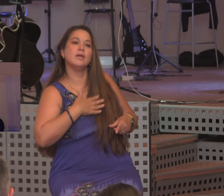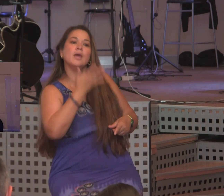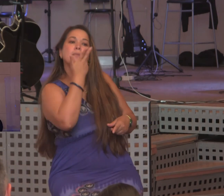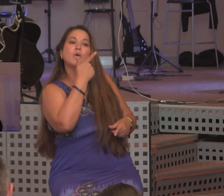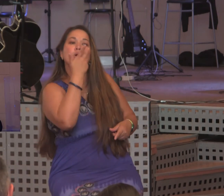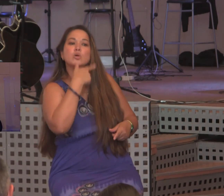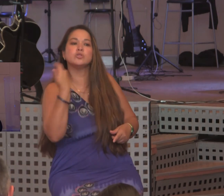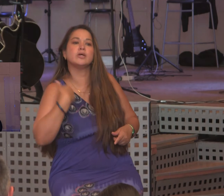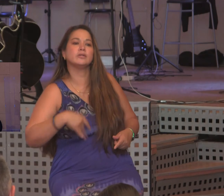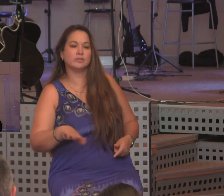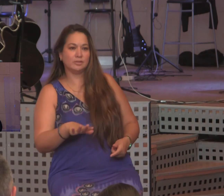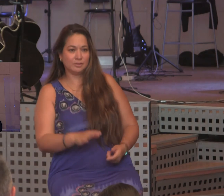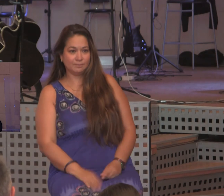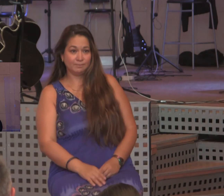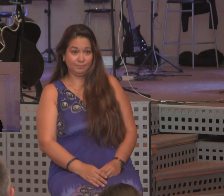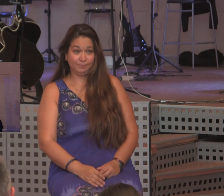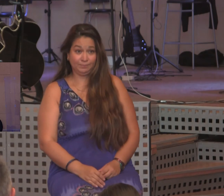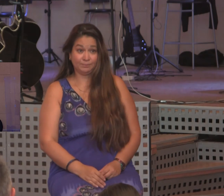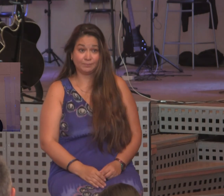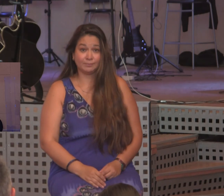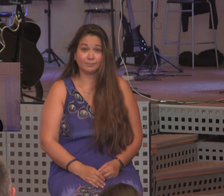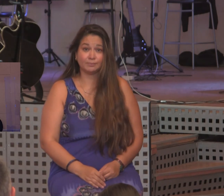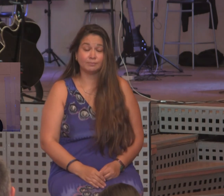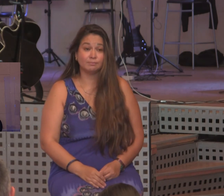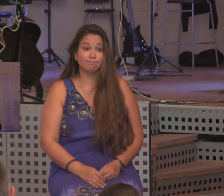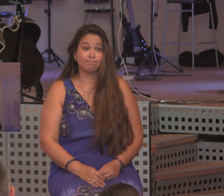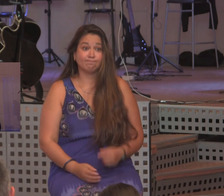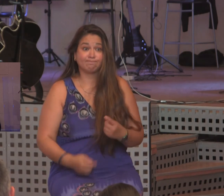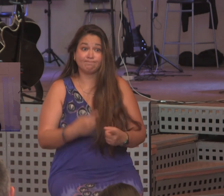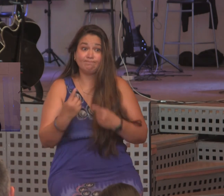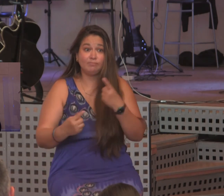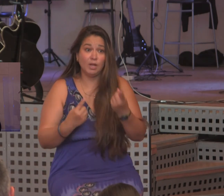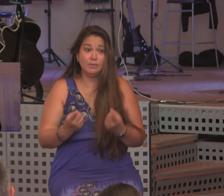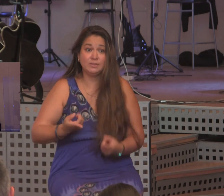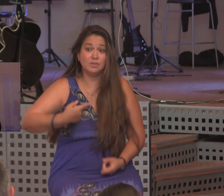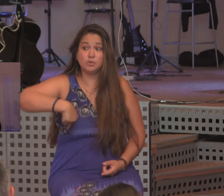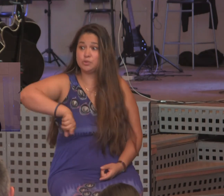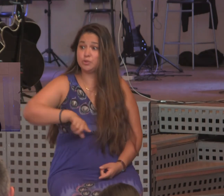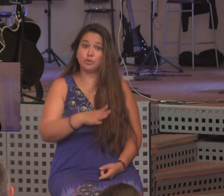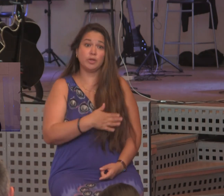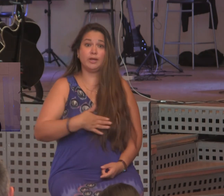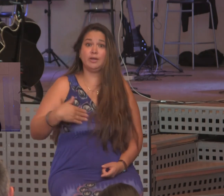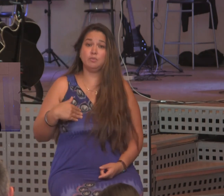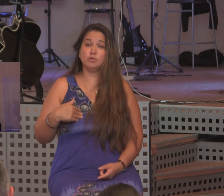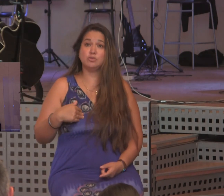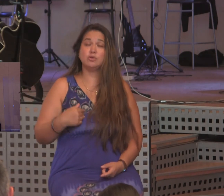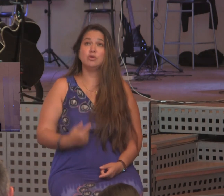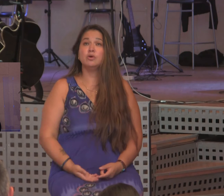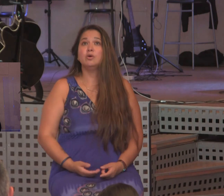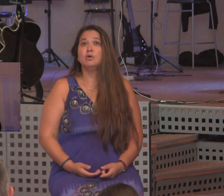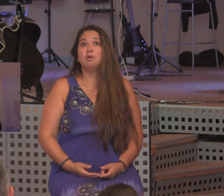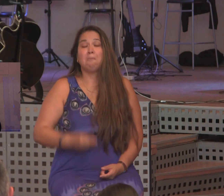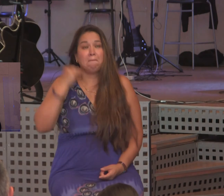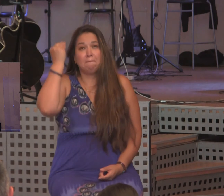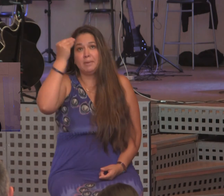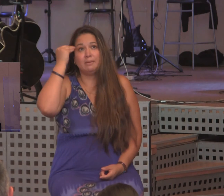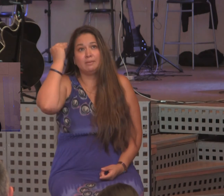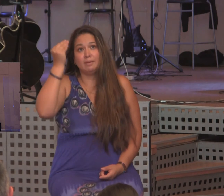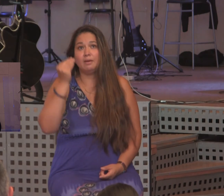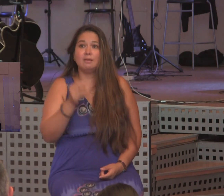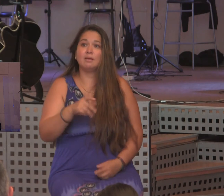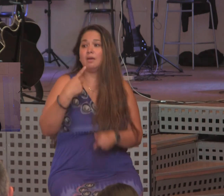A veces estamos interesados en oír y creer que lo profético va más dirigido